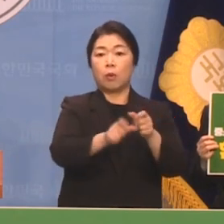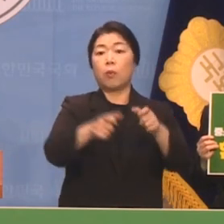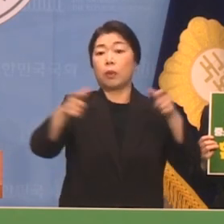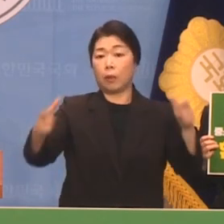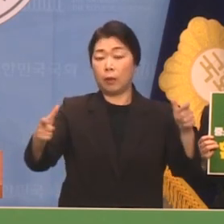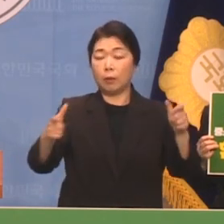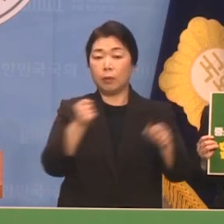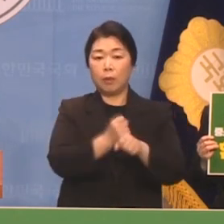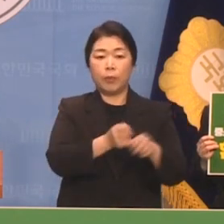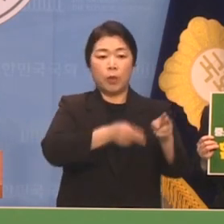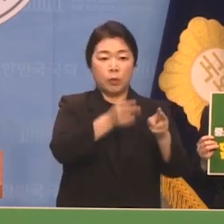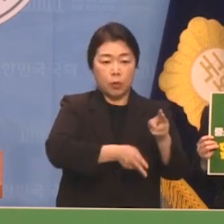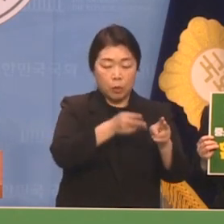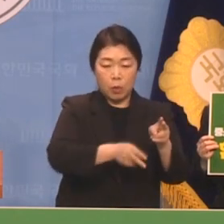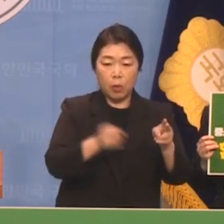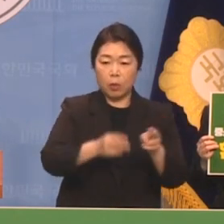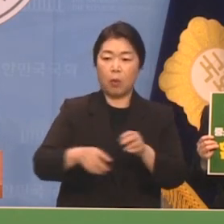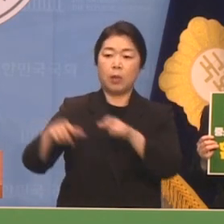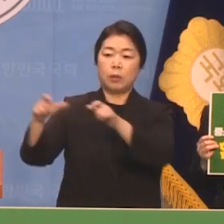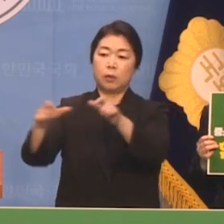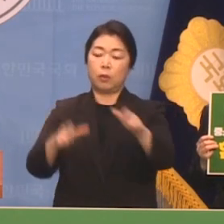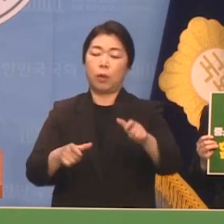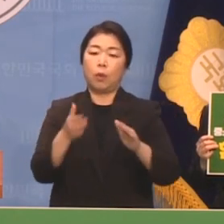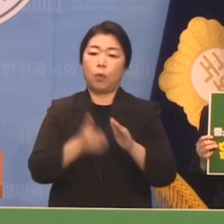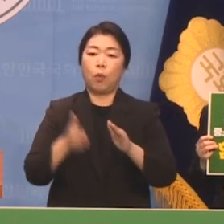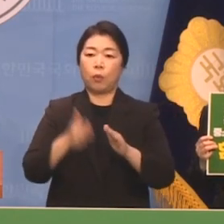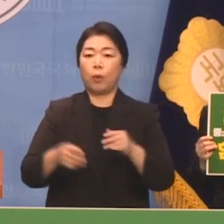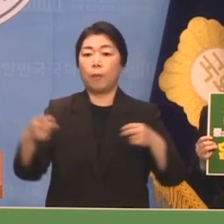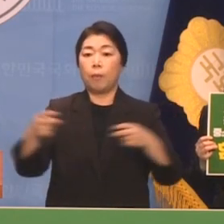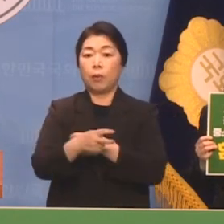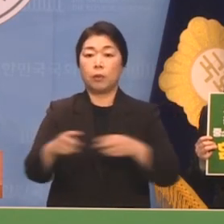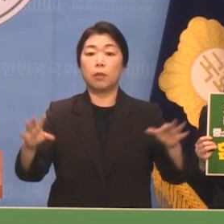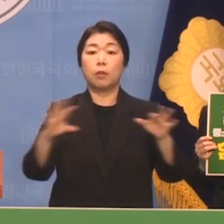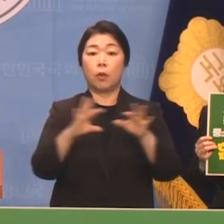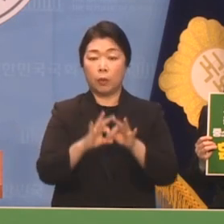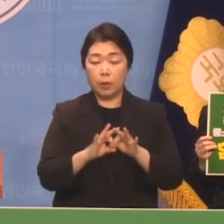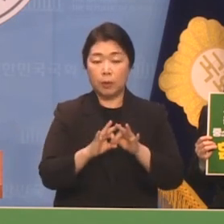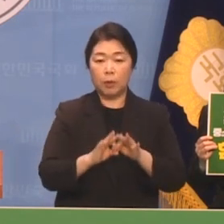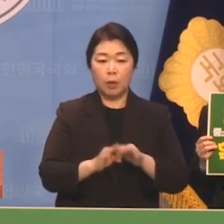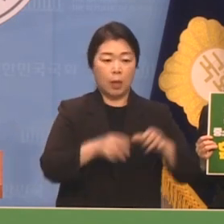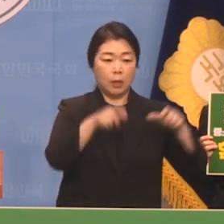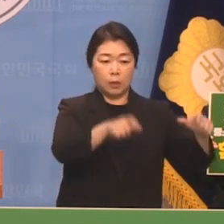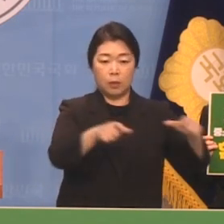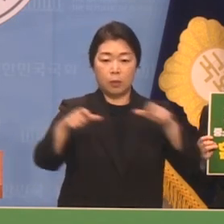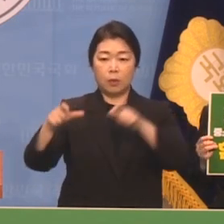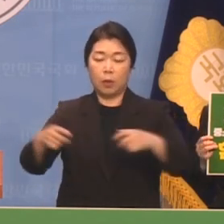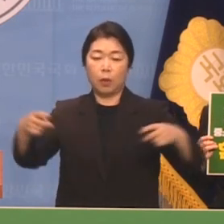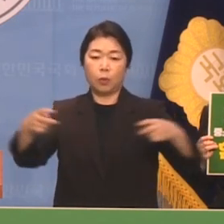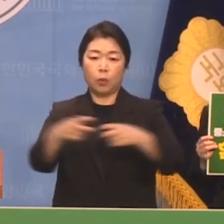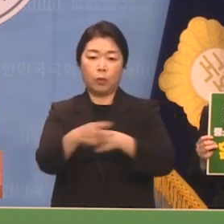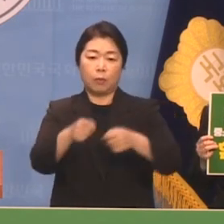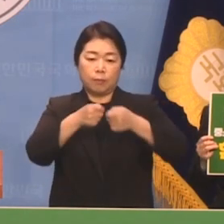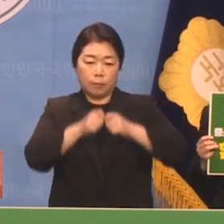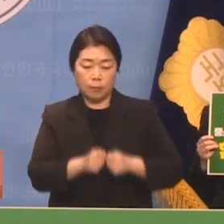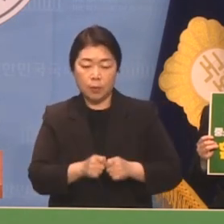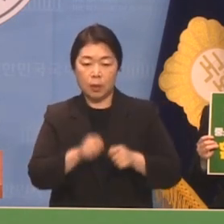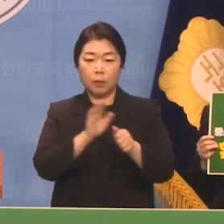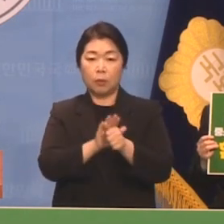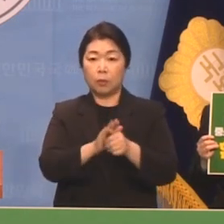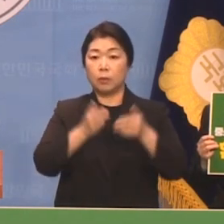동시에 철도와 지역 공영버스를 연계하여 지역 간 지역 내 교통망을 촘촘히